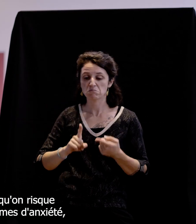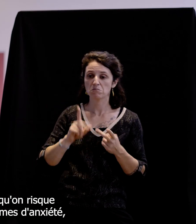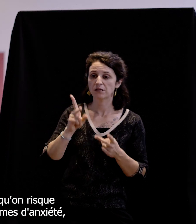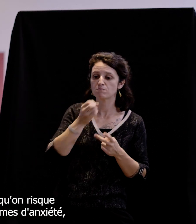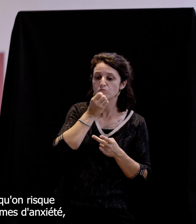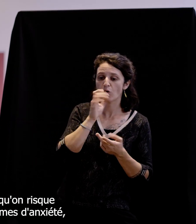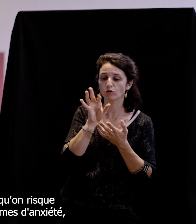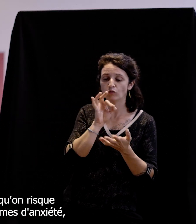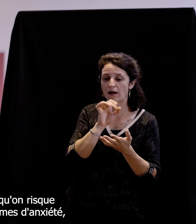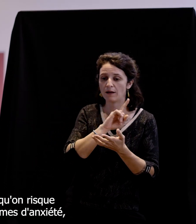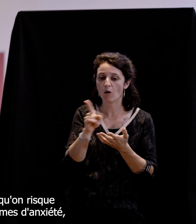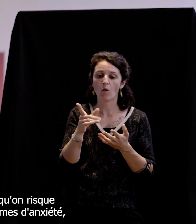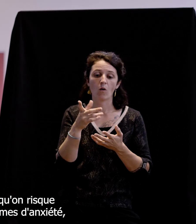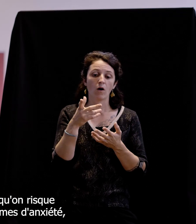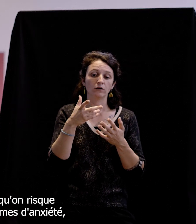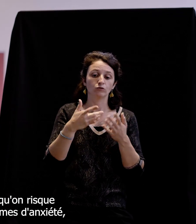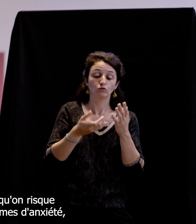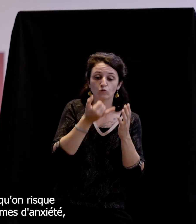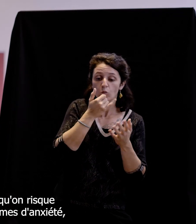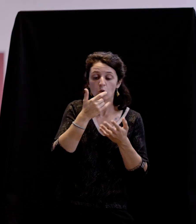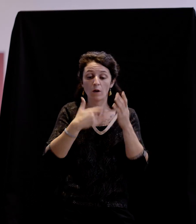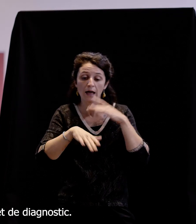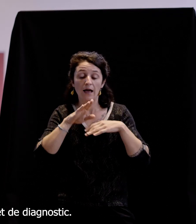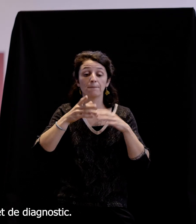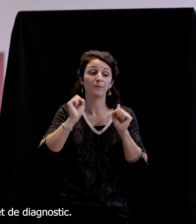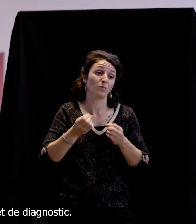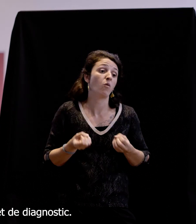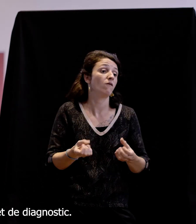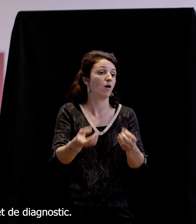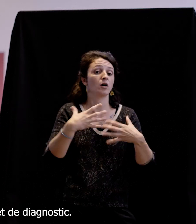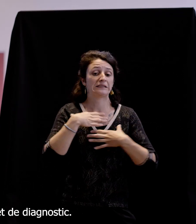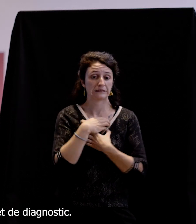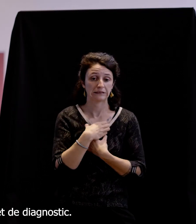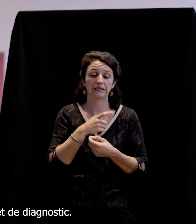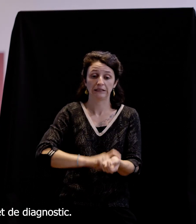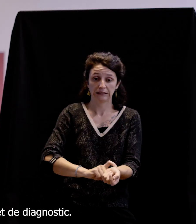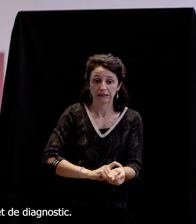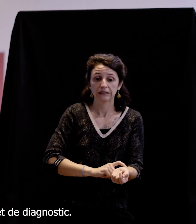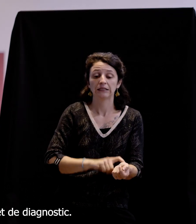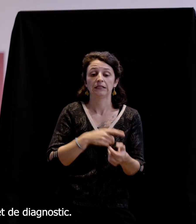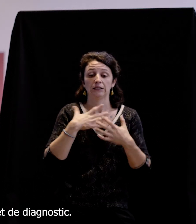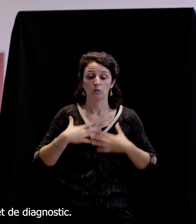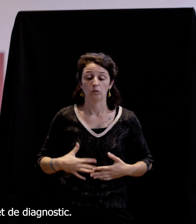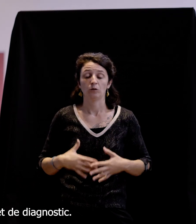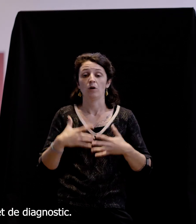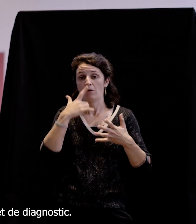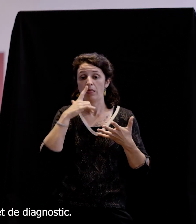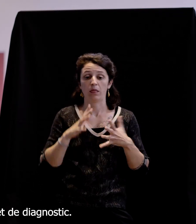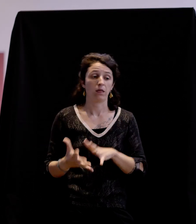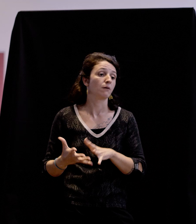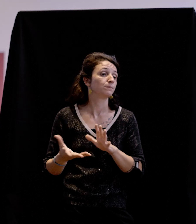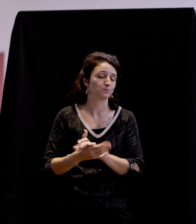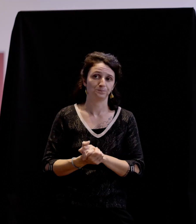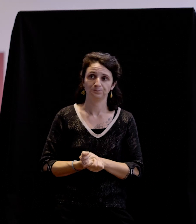choix, c'est là qu'on risque d'avoir des problèmes d'anxiété, de comportement et de diagnostic.